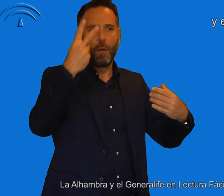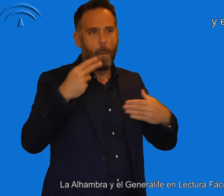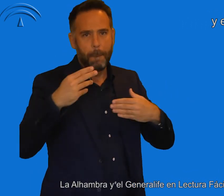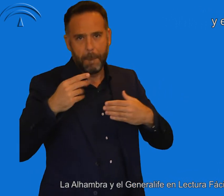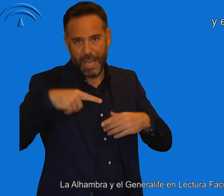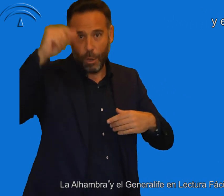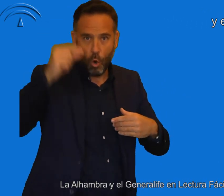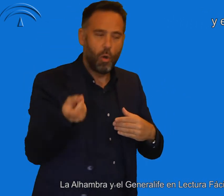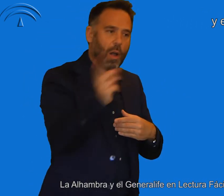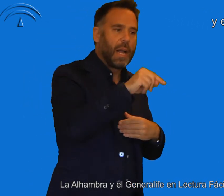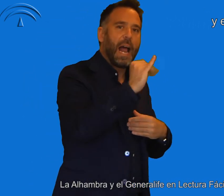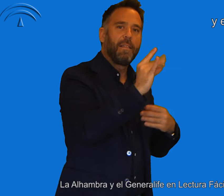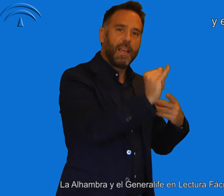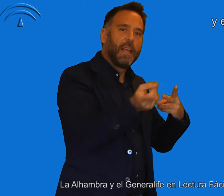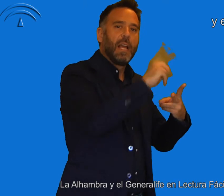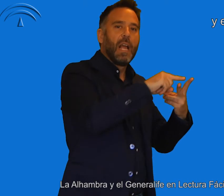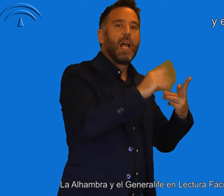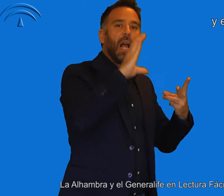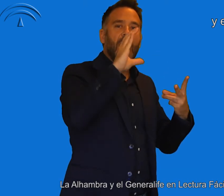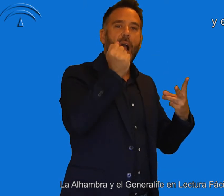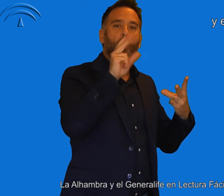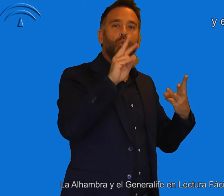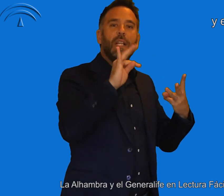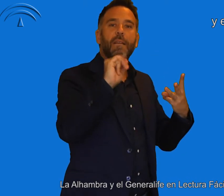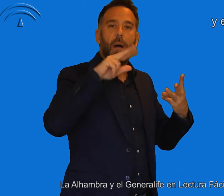Picos, del Cadí, de la Cautiva, de las Infantas.